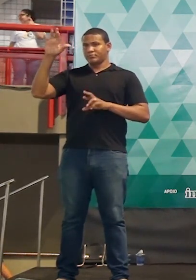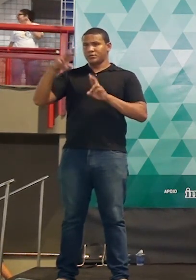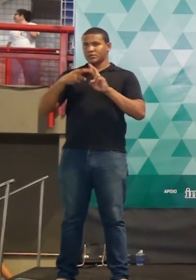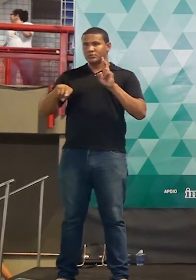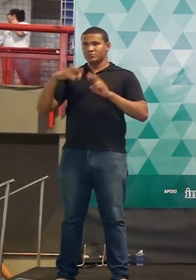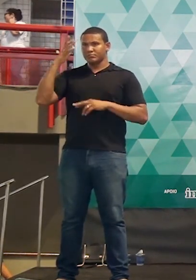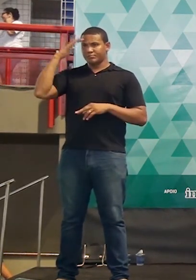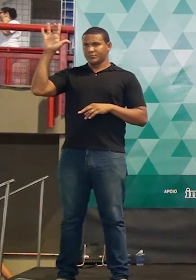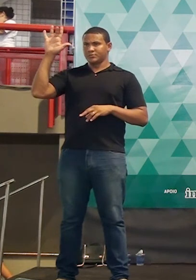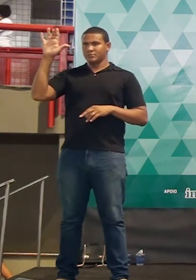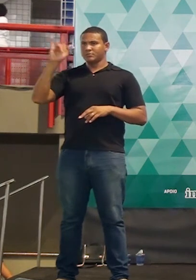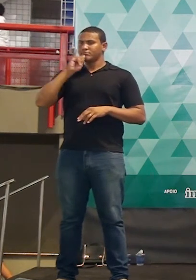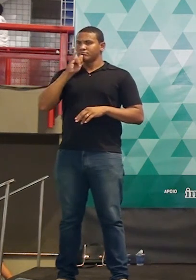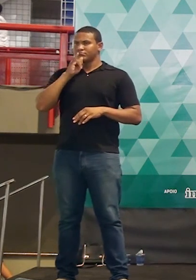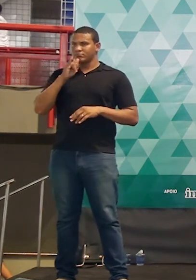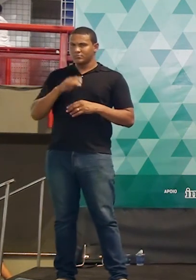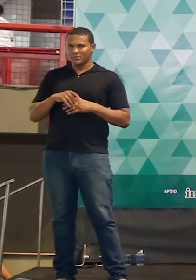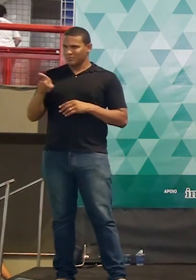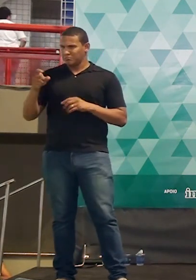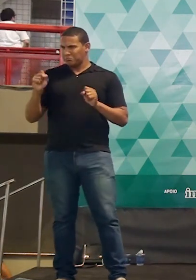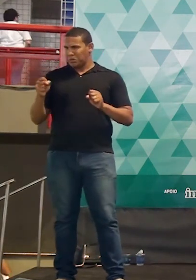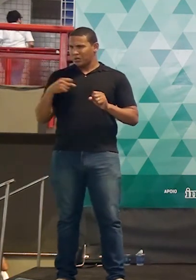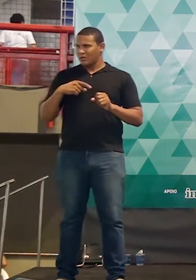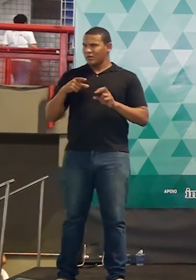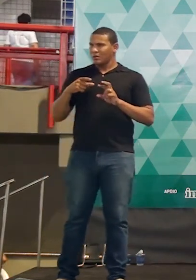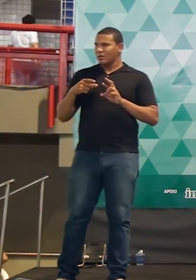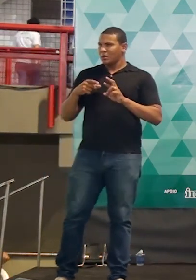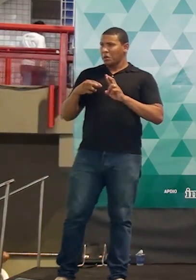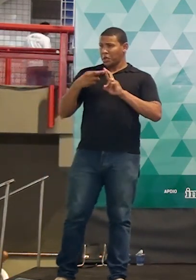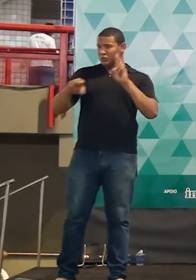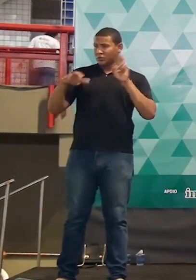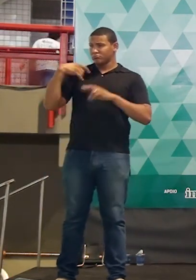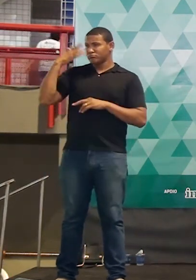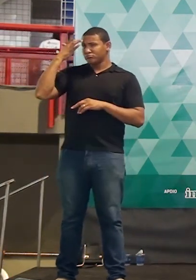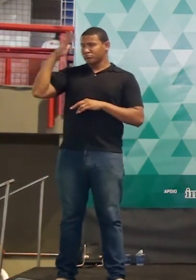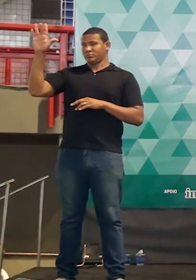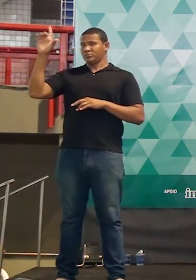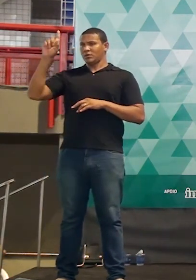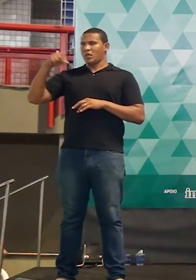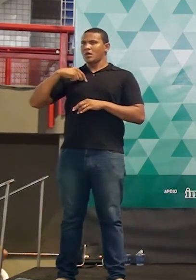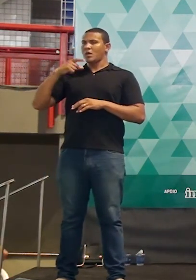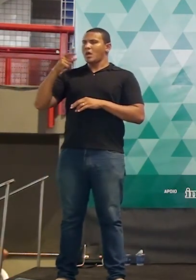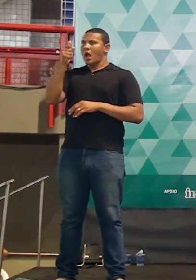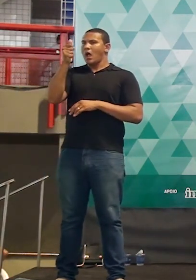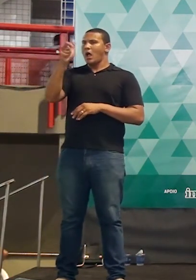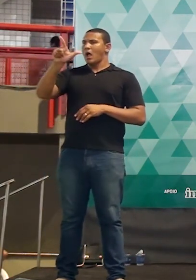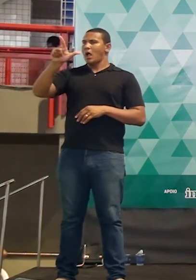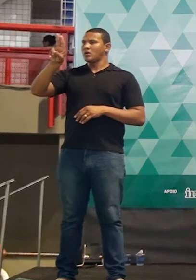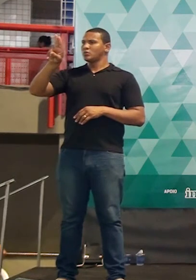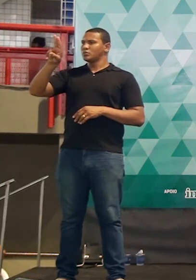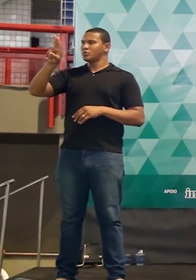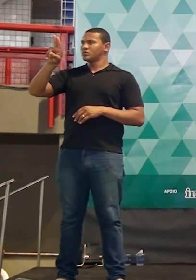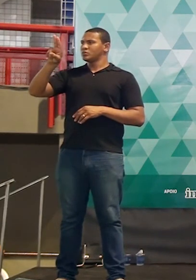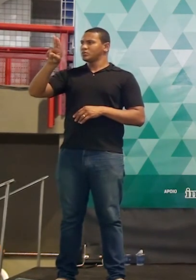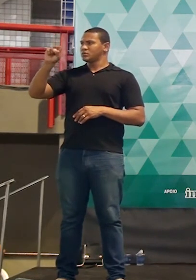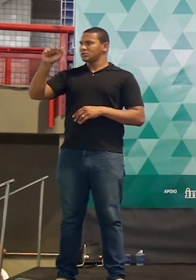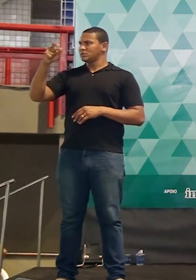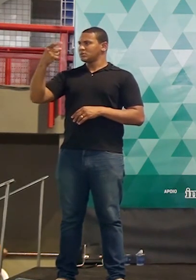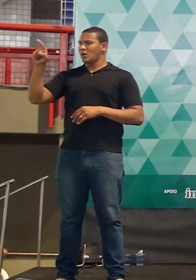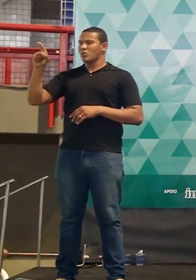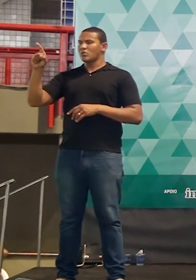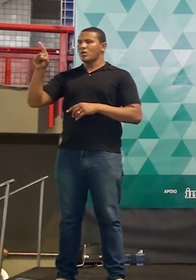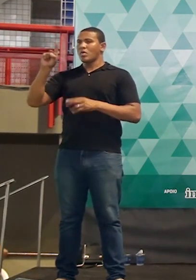poderia começar aquele tema da intolerância religiosa no país com uma alusão histórica. Esse nome alusão quer dizer referência